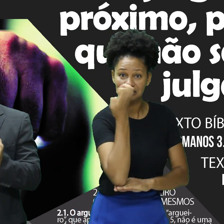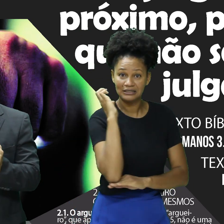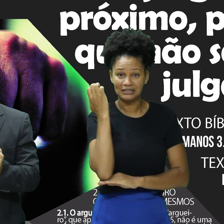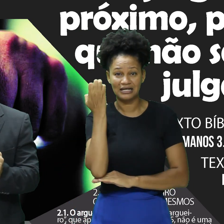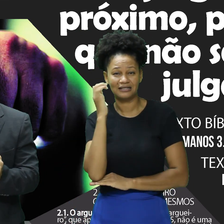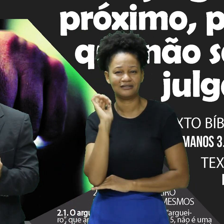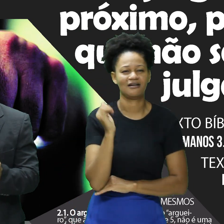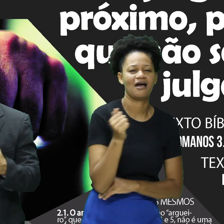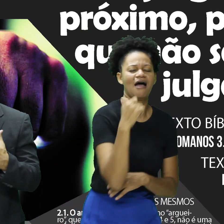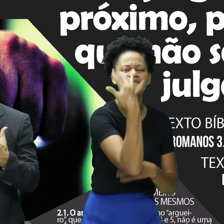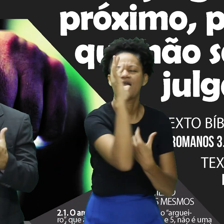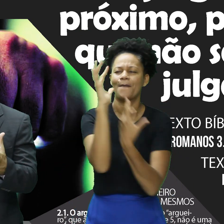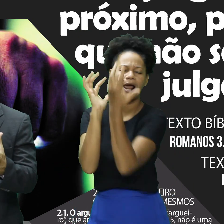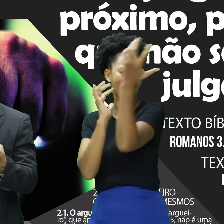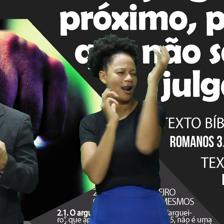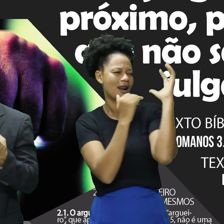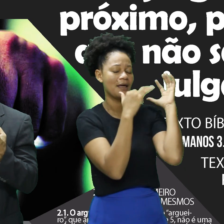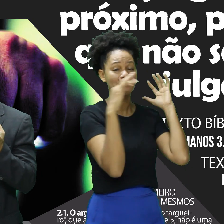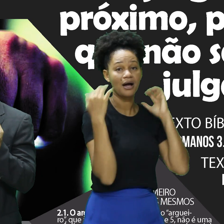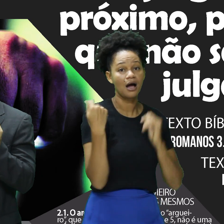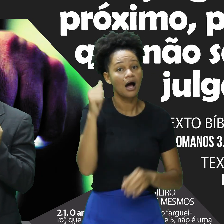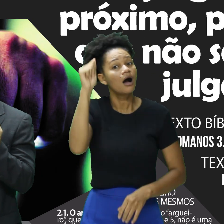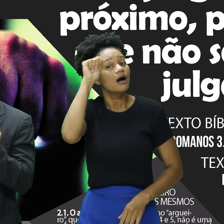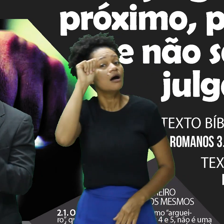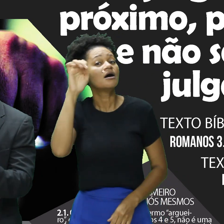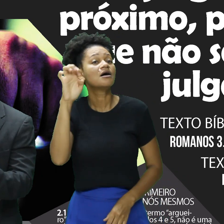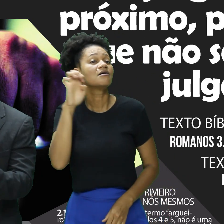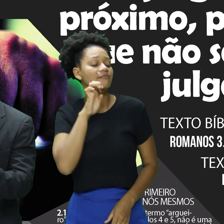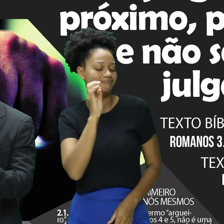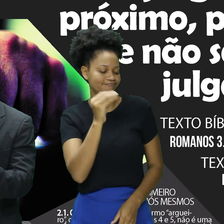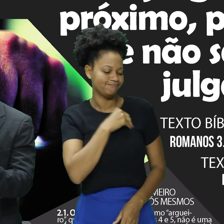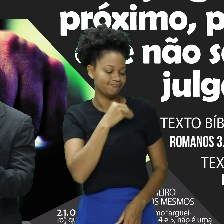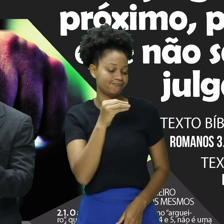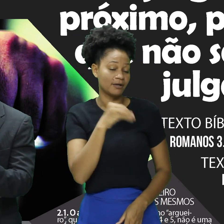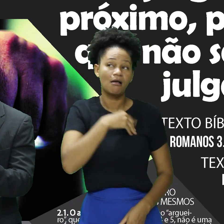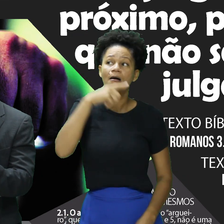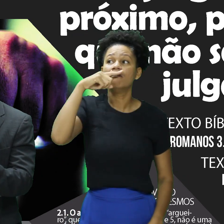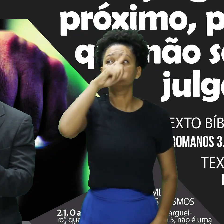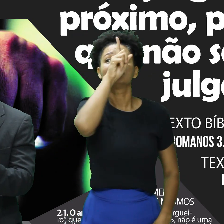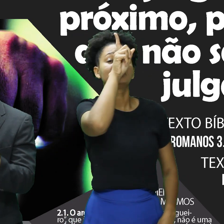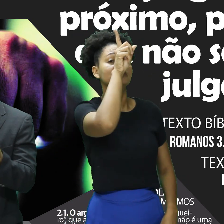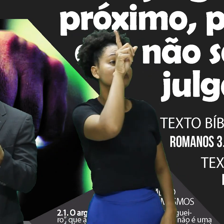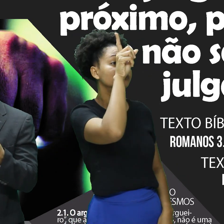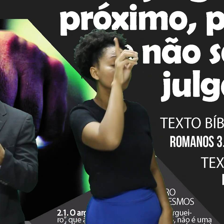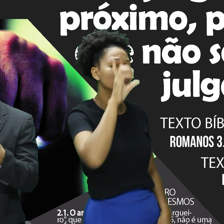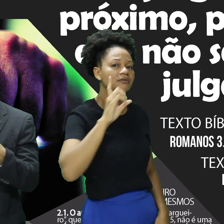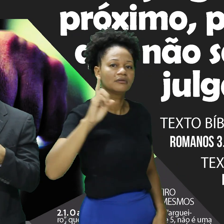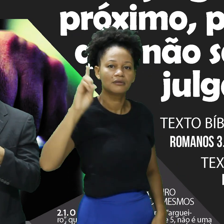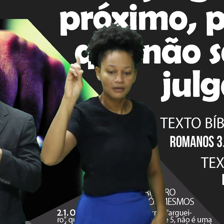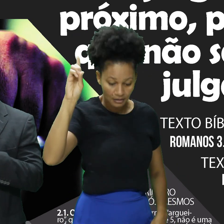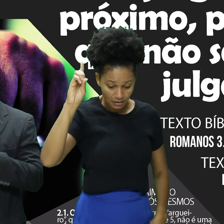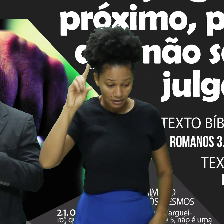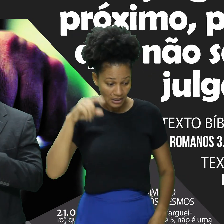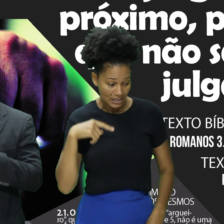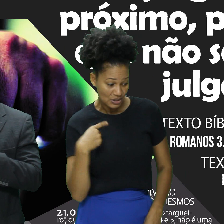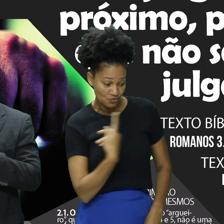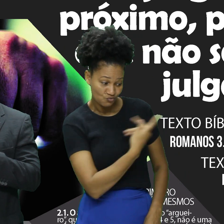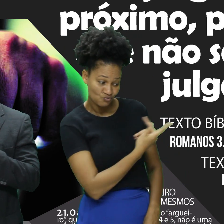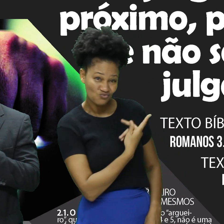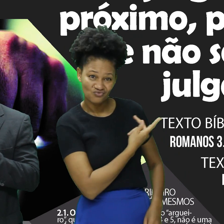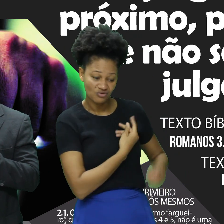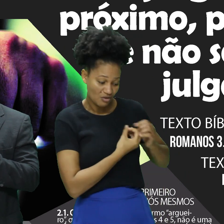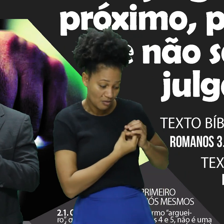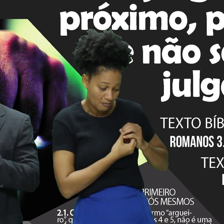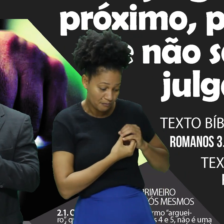Adão e Eva pecaram, desobedeceram a Deus. E nasceu dentro deles